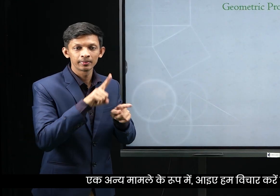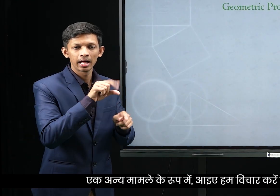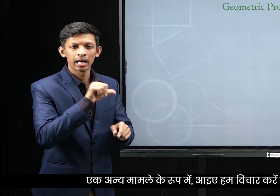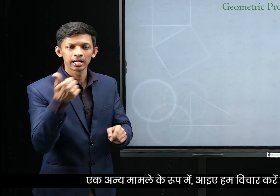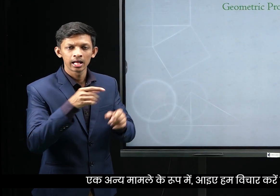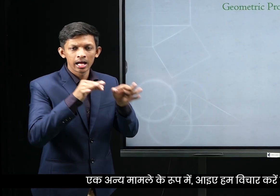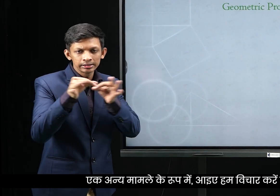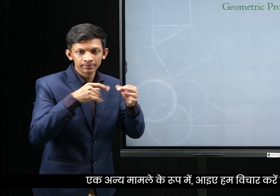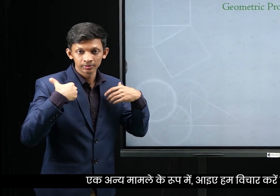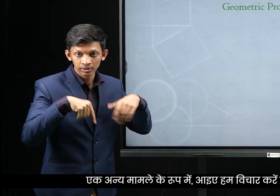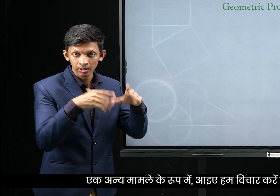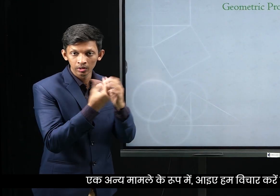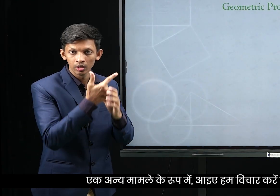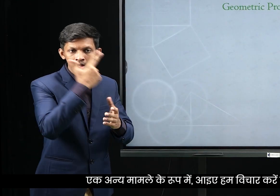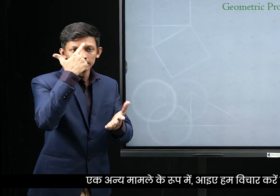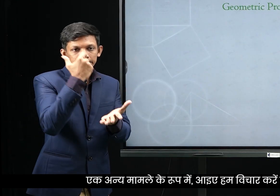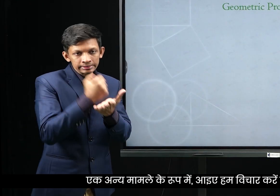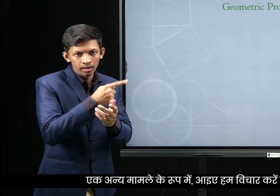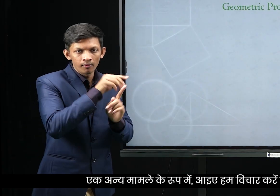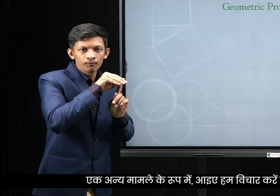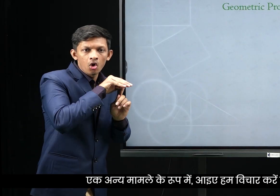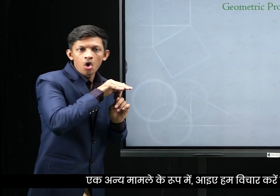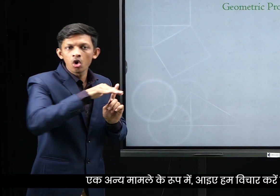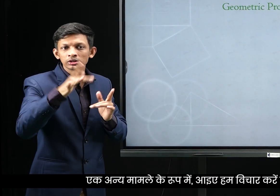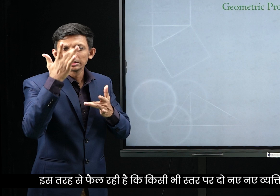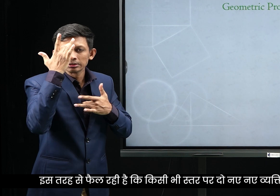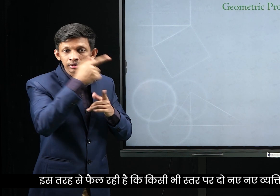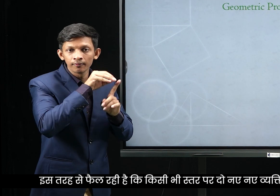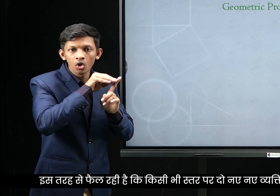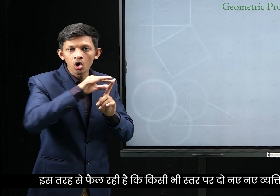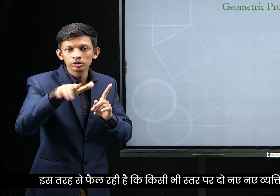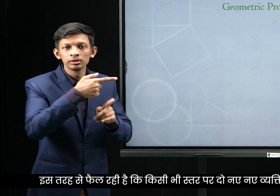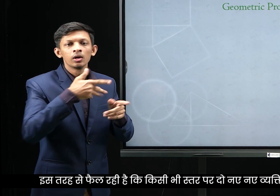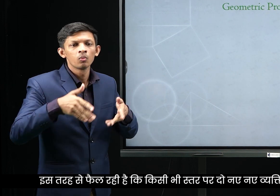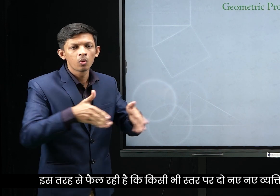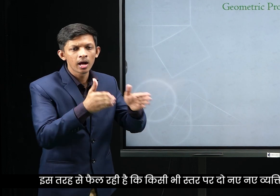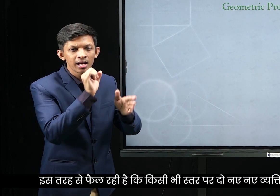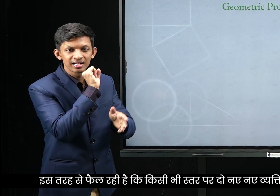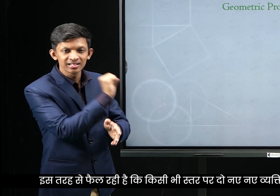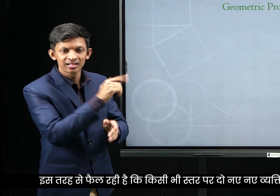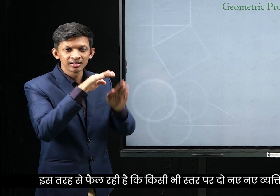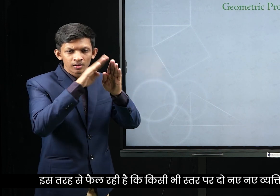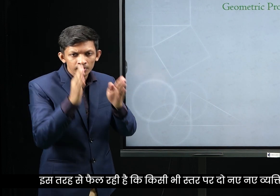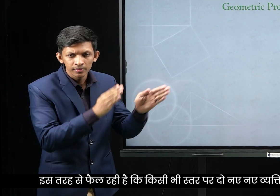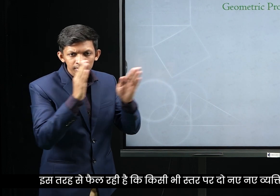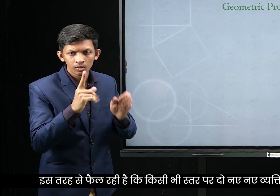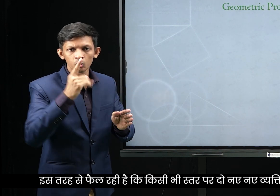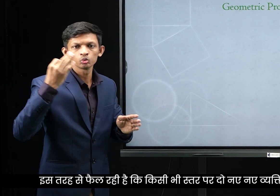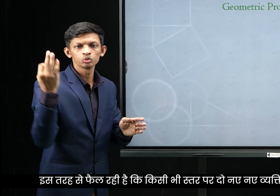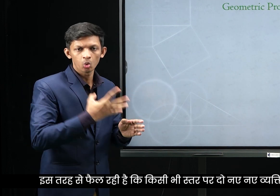आइए हम विचार करें कि एक विषाणुजा बीमारी इस तरह से फैल रही है। इसकी किसी भी स्तर पर